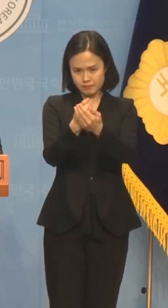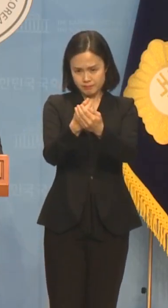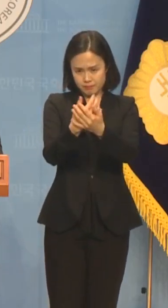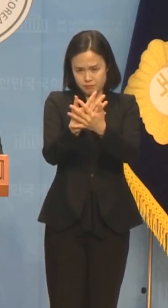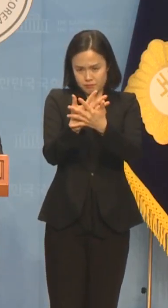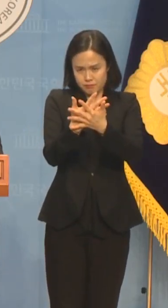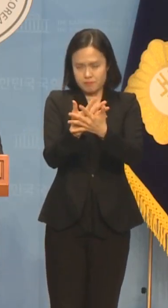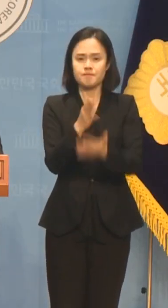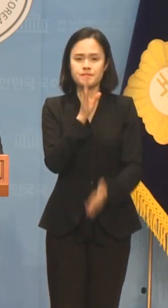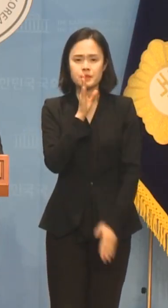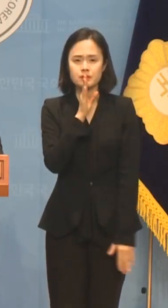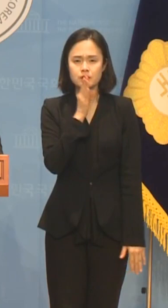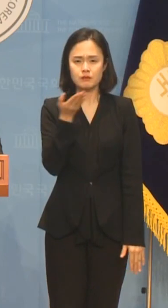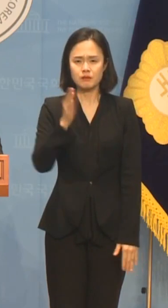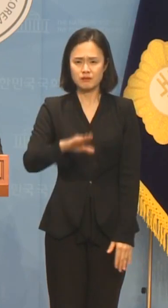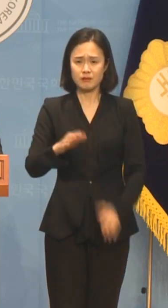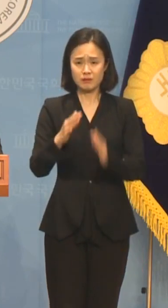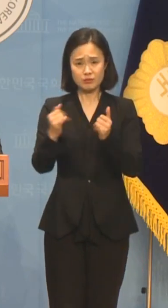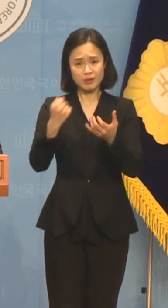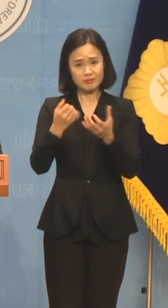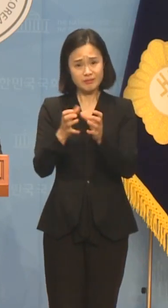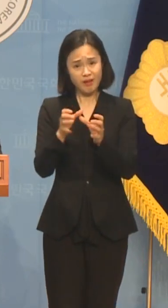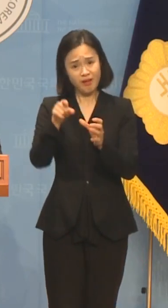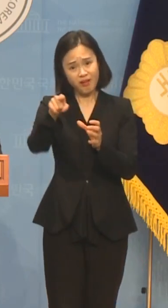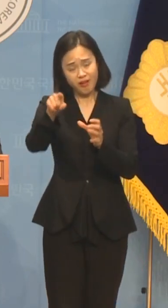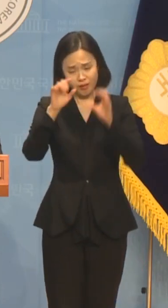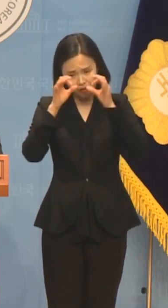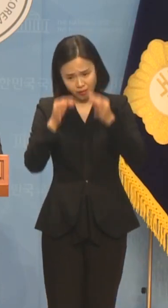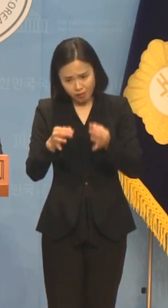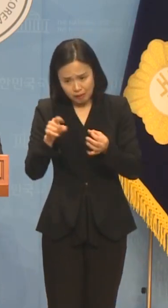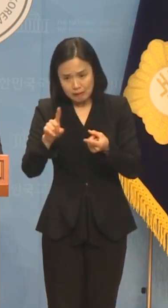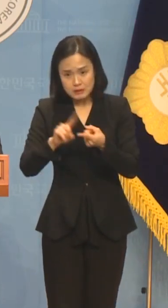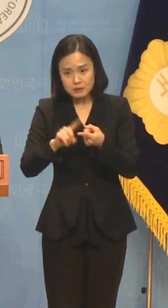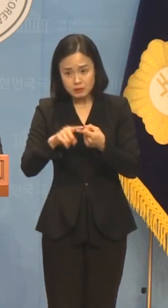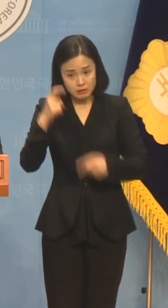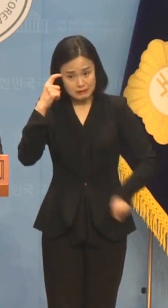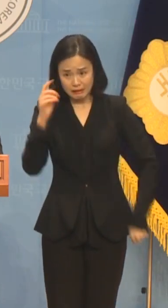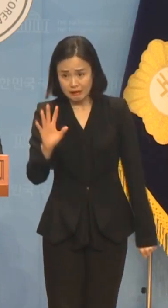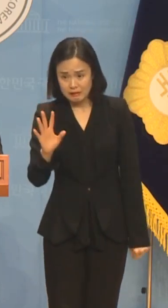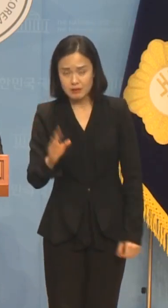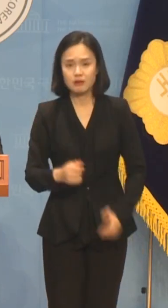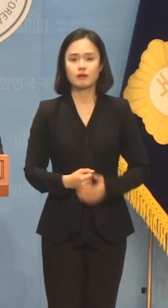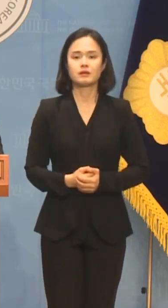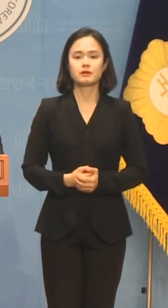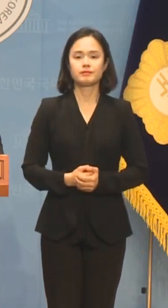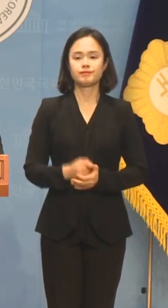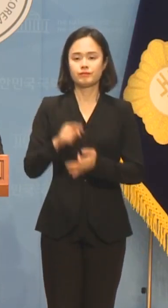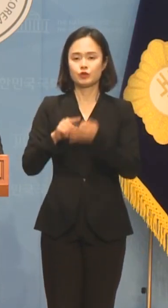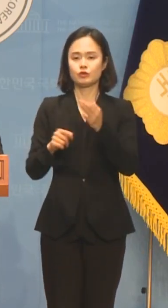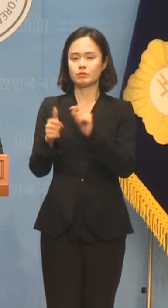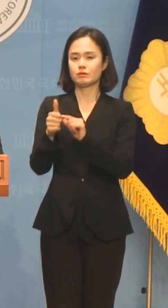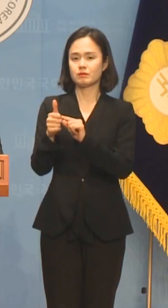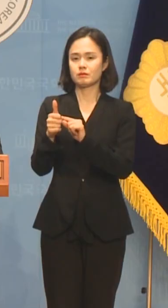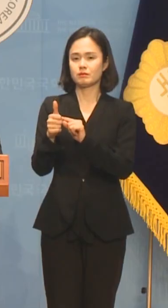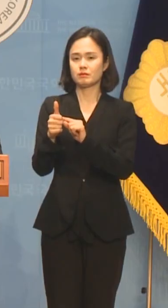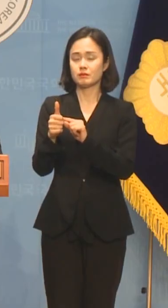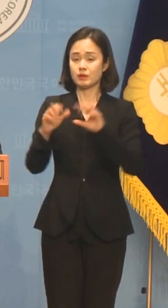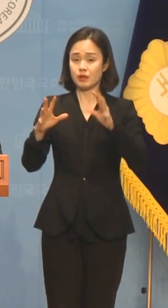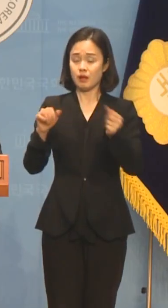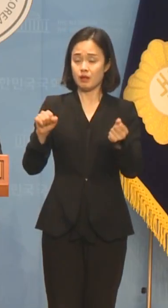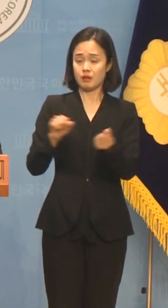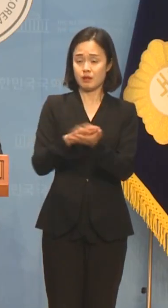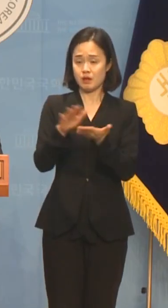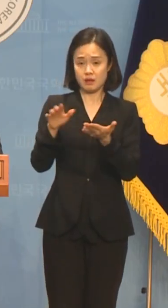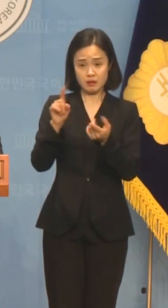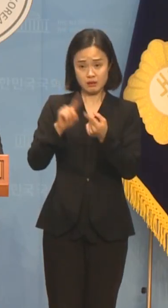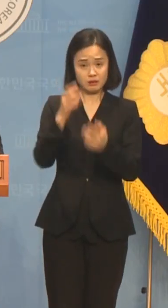의원들은 이를 전혀 인정하지 않습니다. 여전히 윤석열의 내란을 인정하지 않고